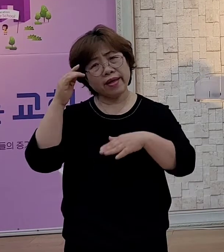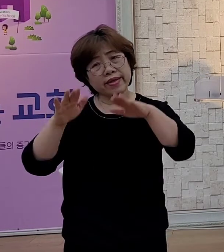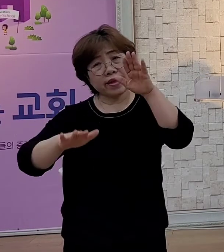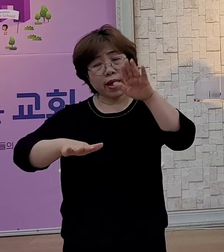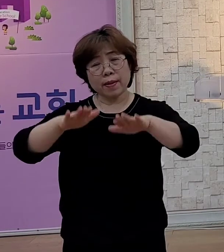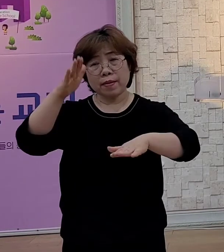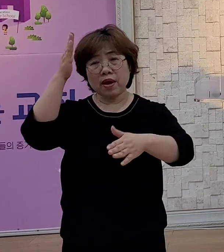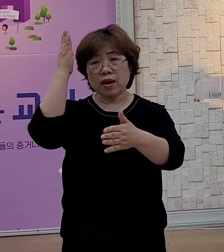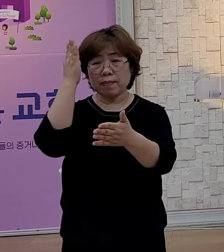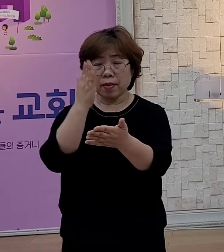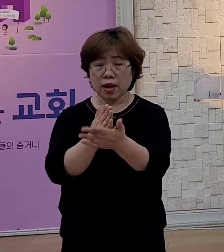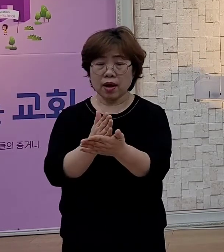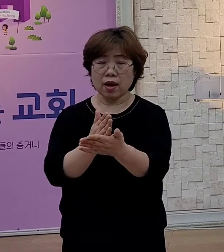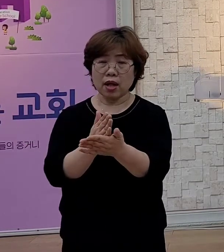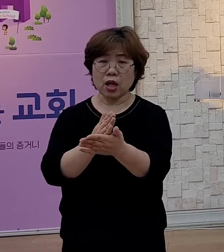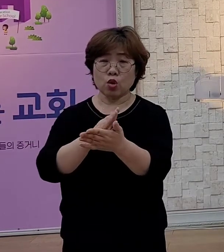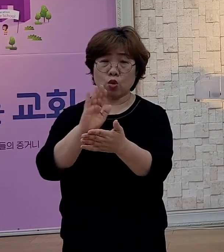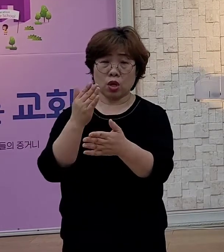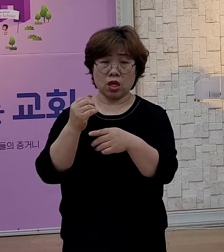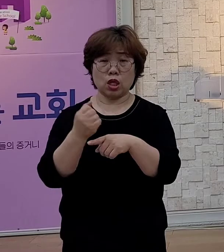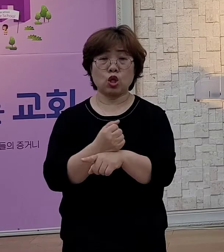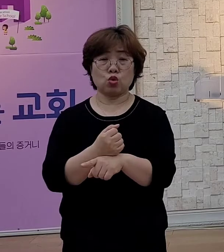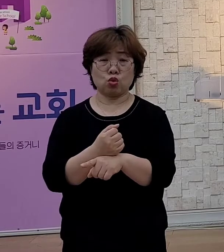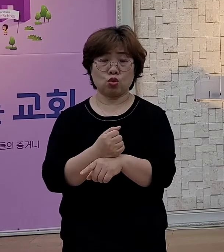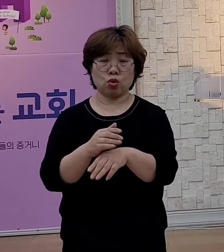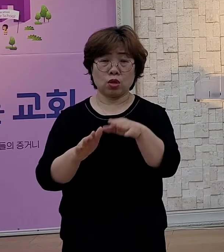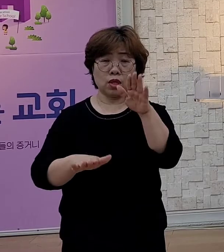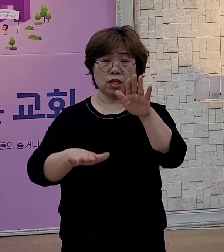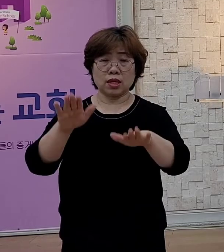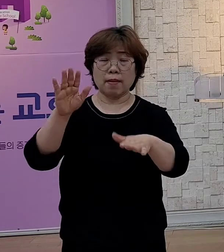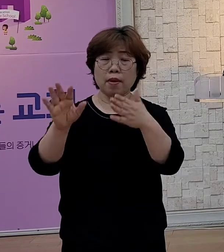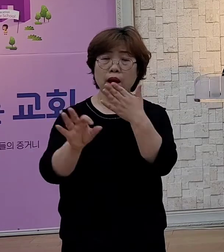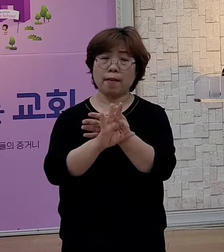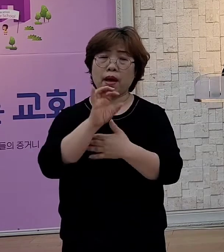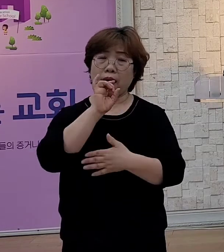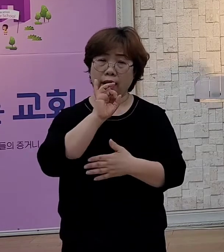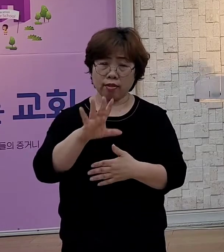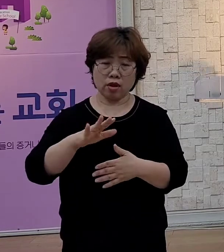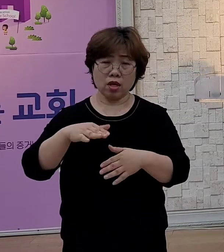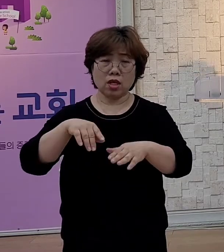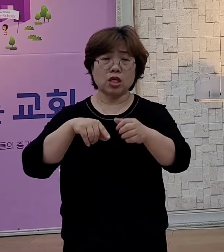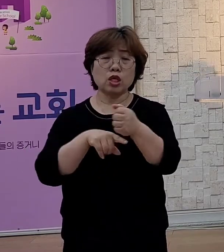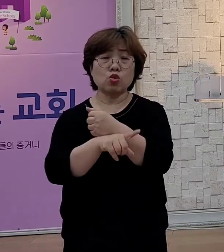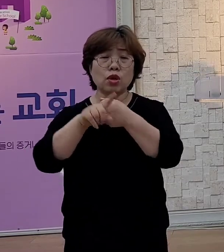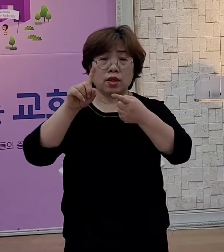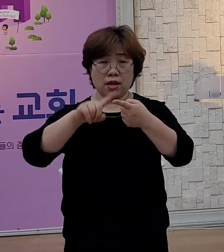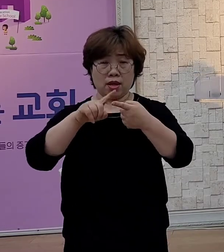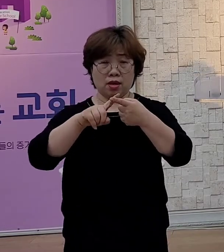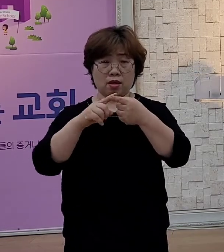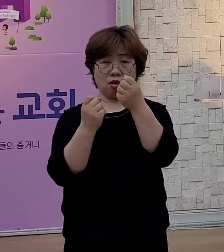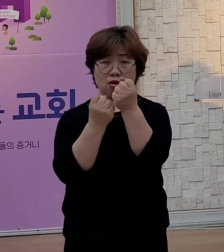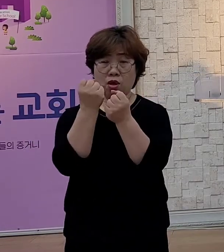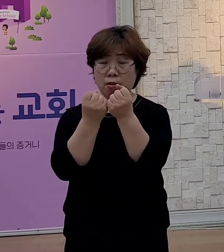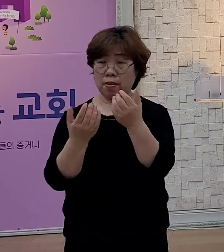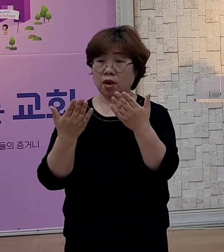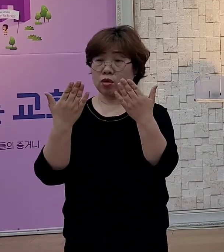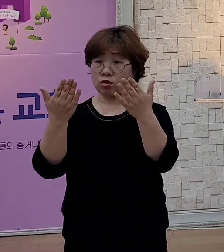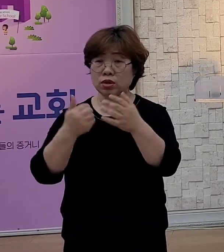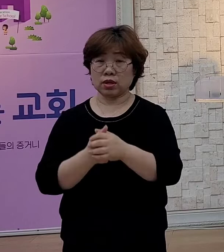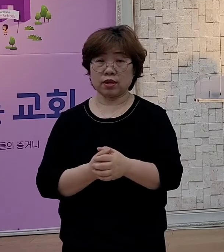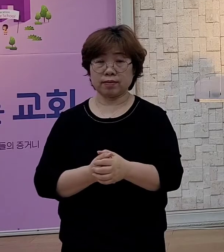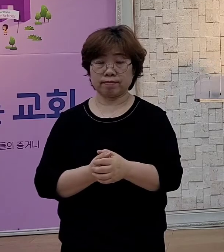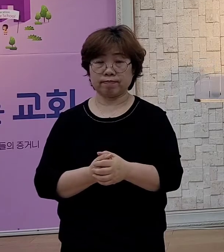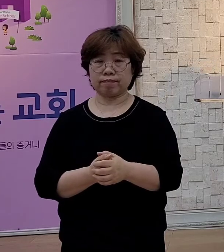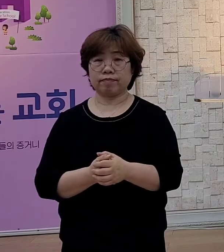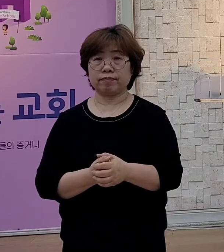차별하지 말아야 하는가에 대해서 설명을 하기 시작합니다. 이제 왜 차별하면 안 되냐? 이제 이런